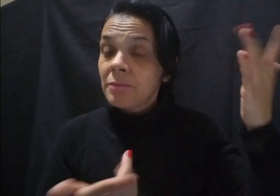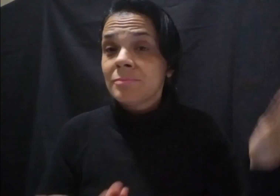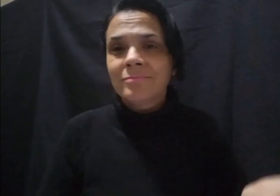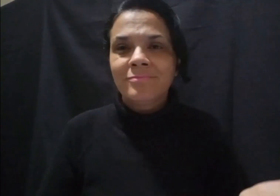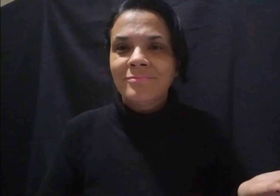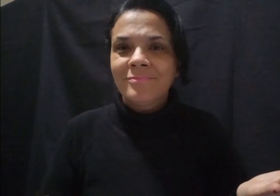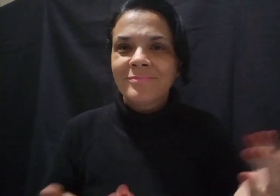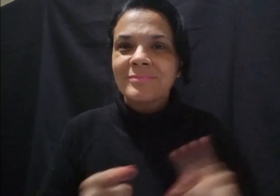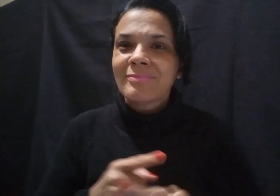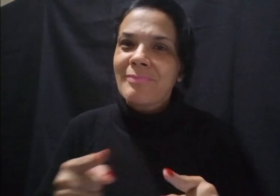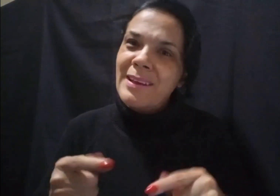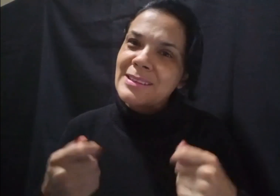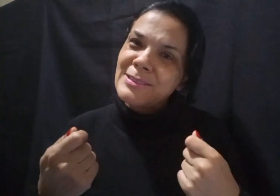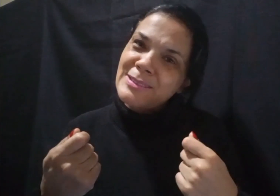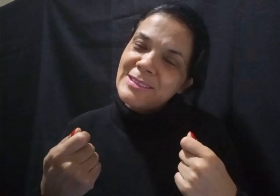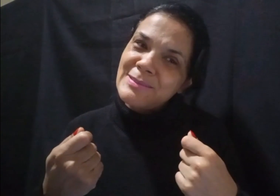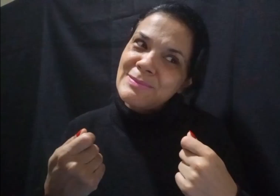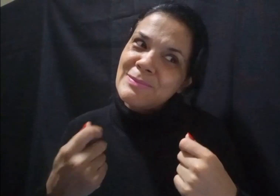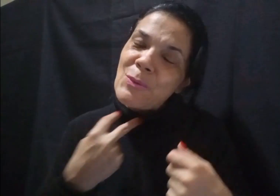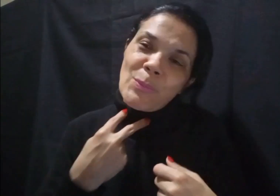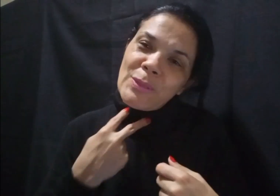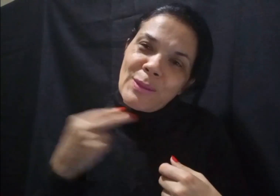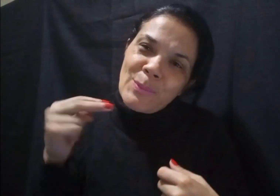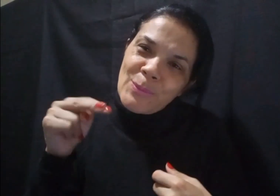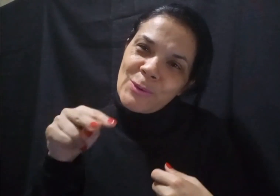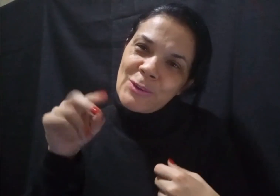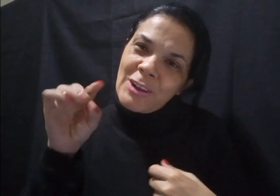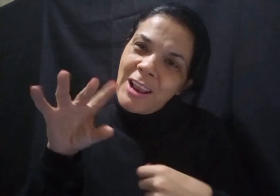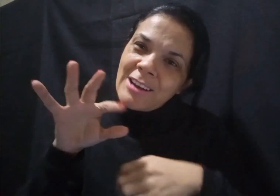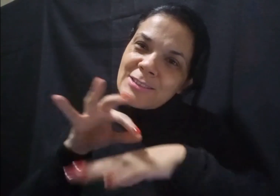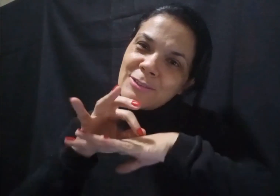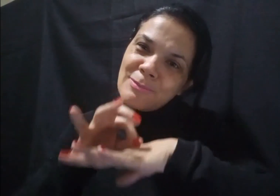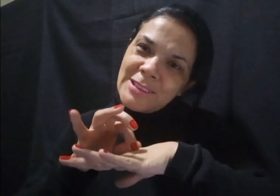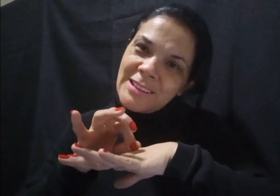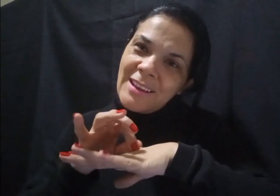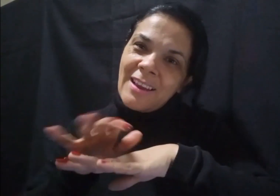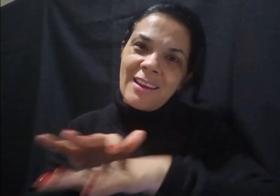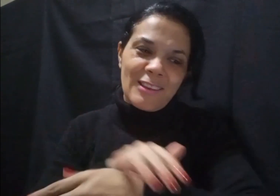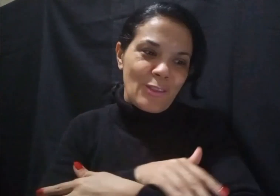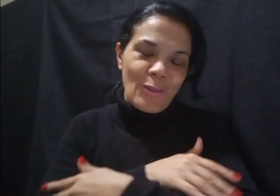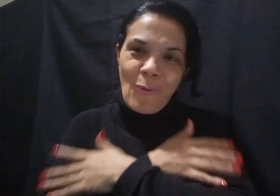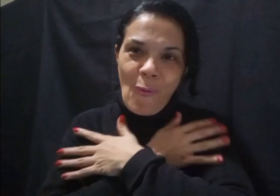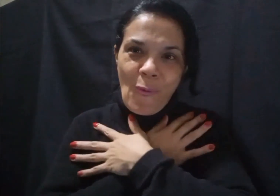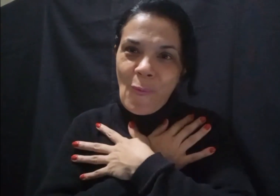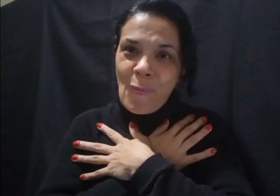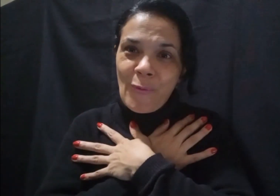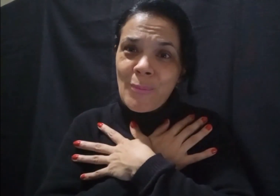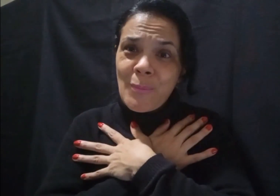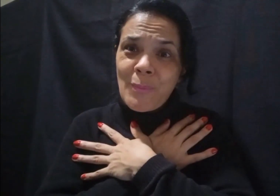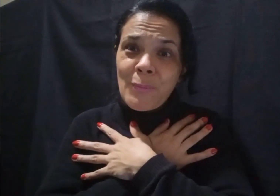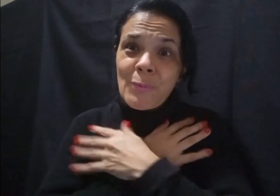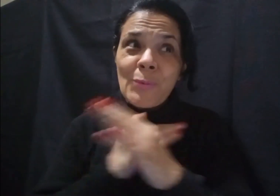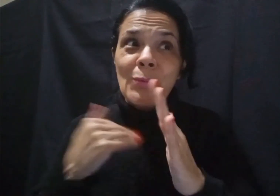nos identificamos apenas com a matéria, com o corpo e com as circunstâncias passageiras, tudo parece